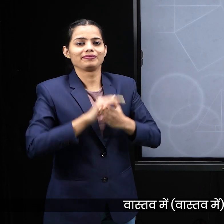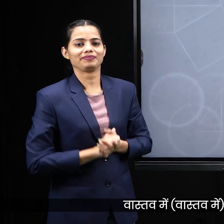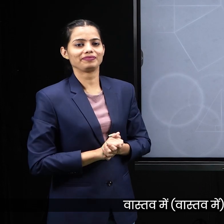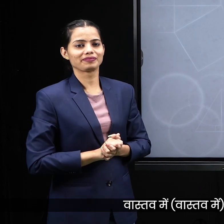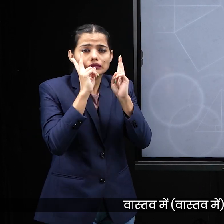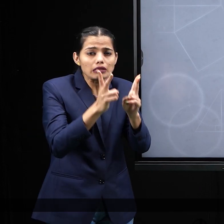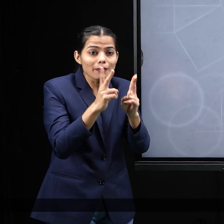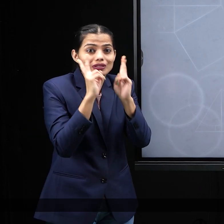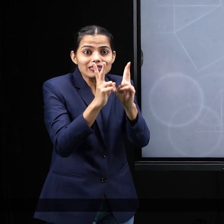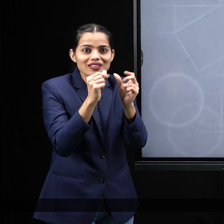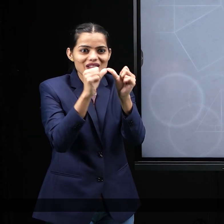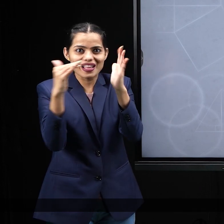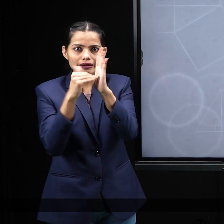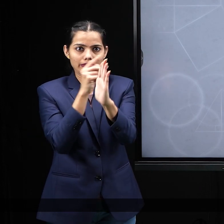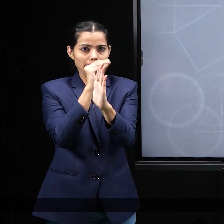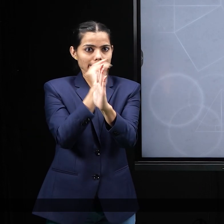हैं। स्थिर बहुपद